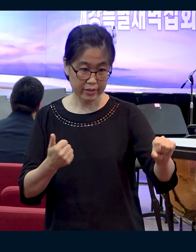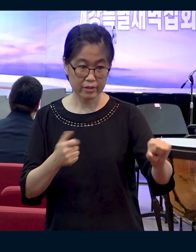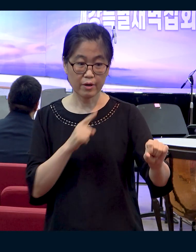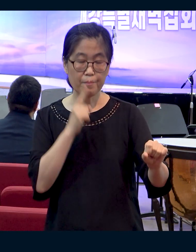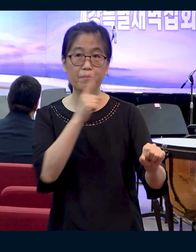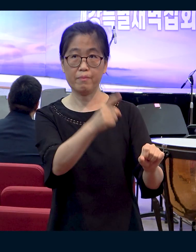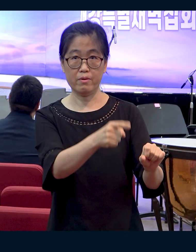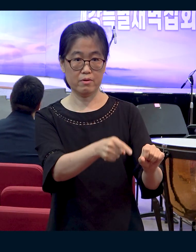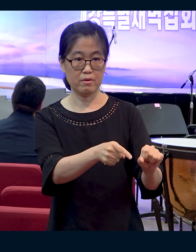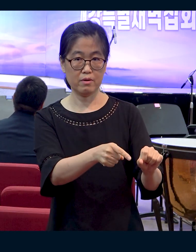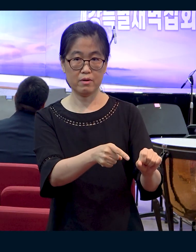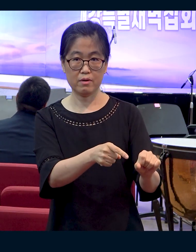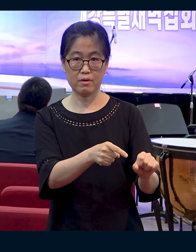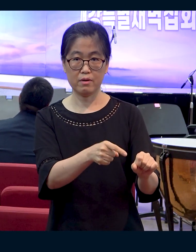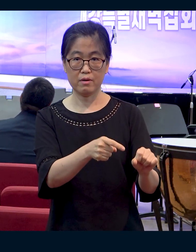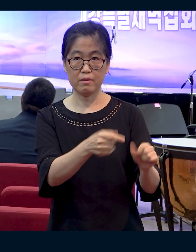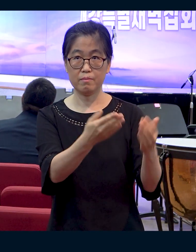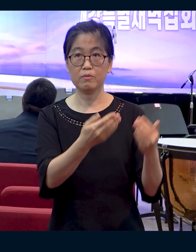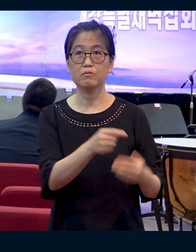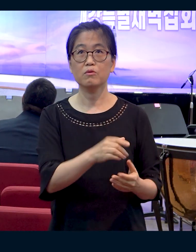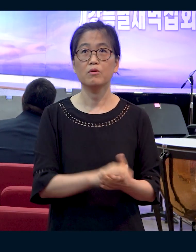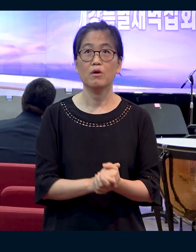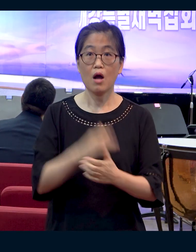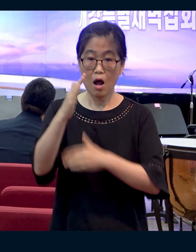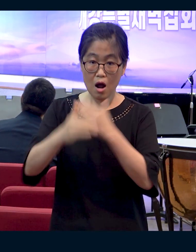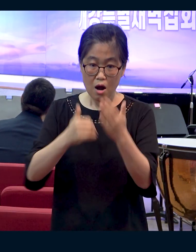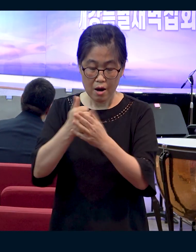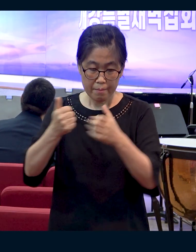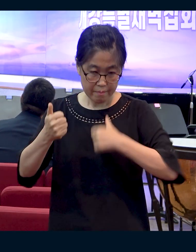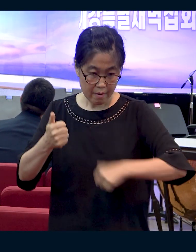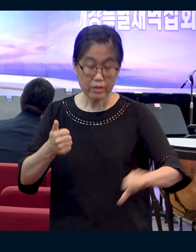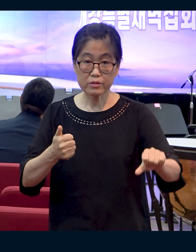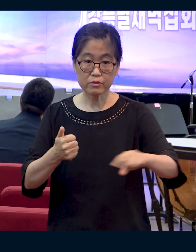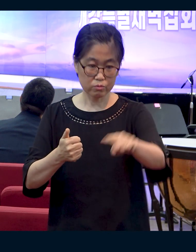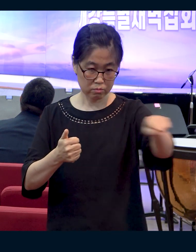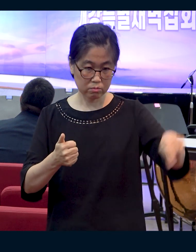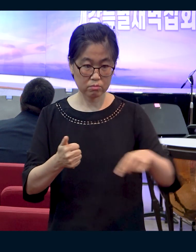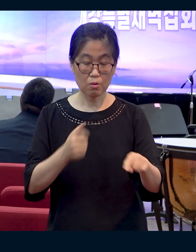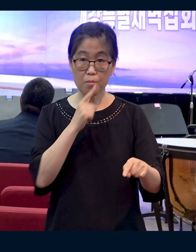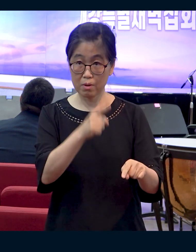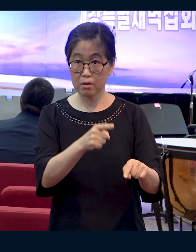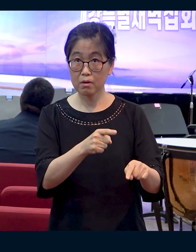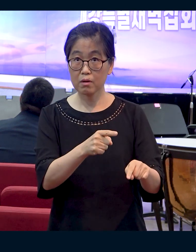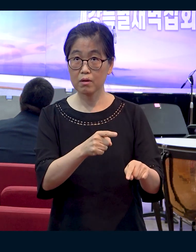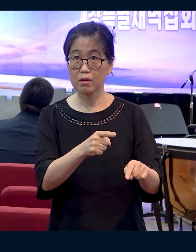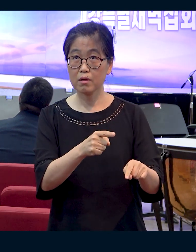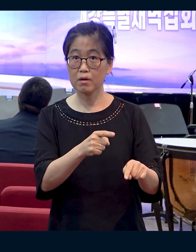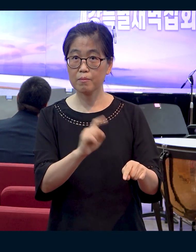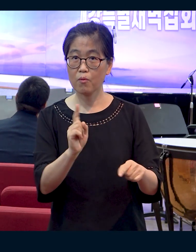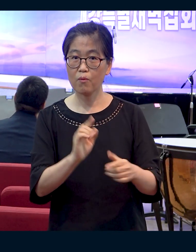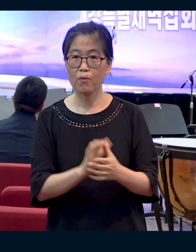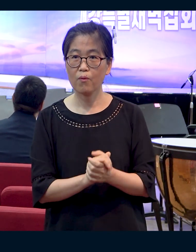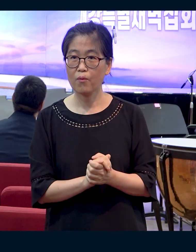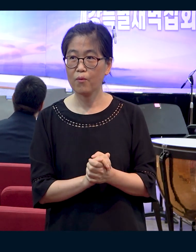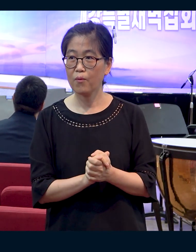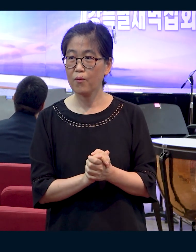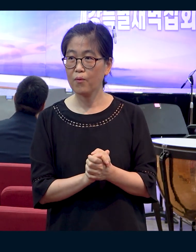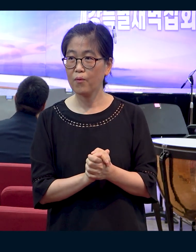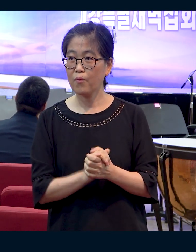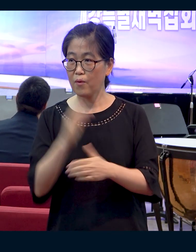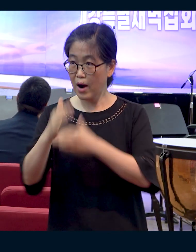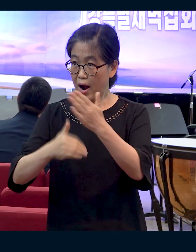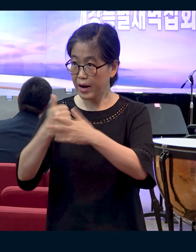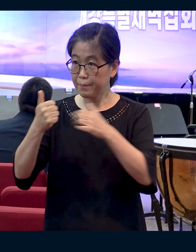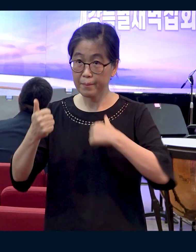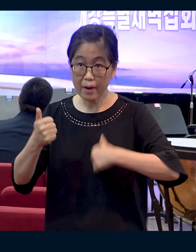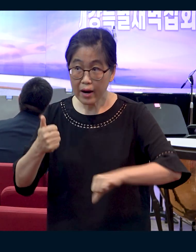받을 것이며. 하나님의 아들이라 일컬음을 받는다고 하는 것은요, 아시죠?